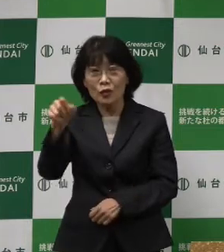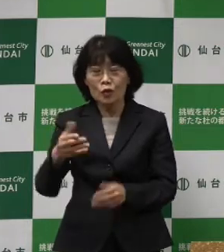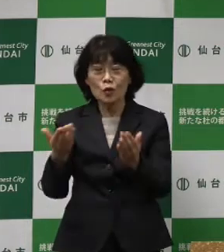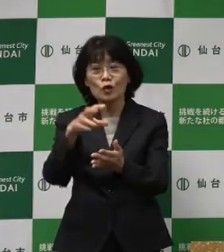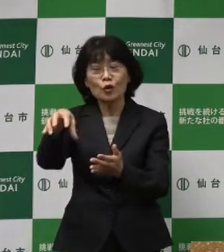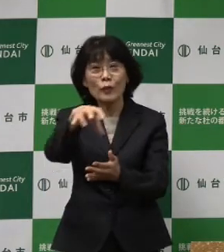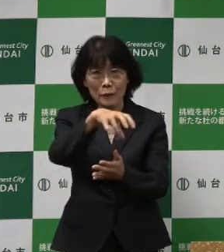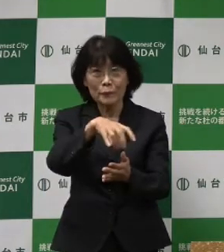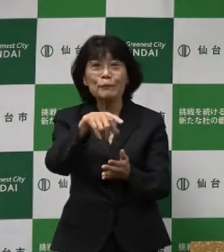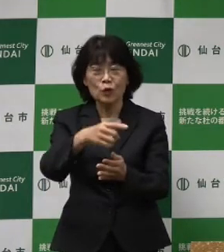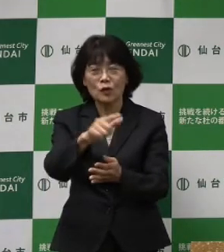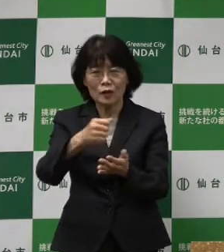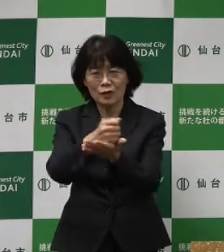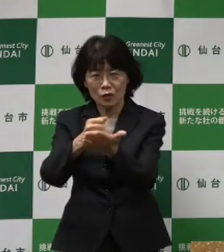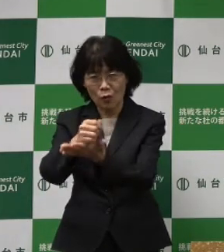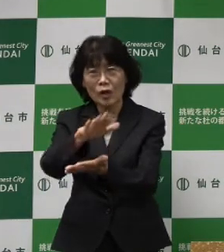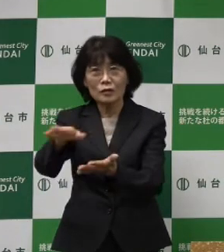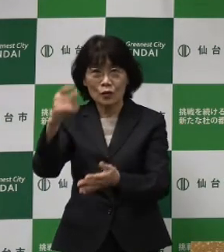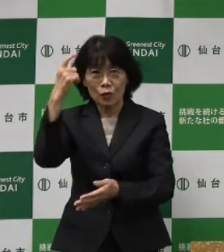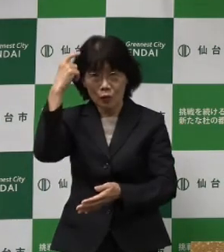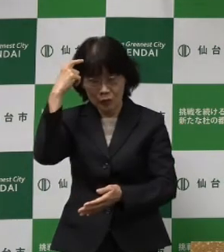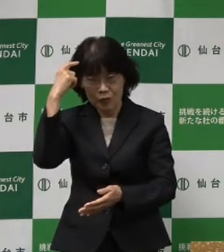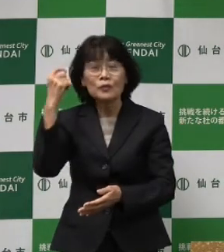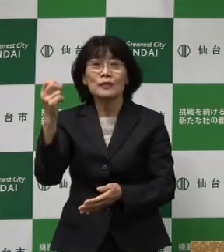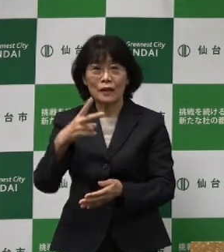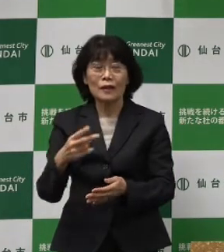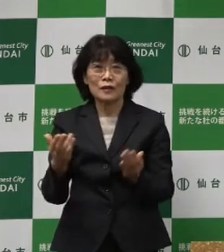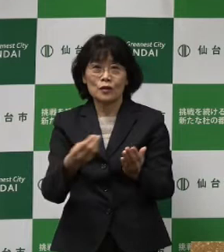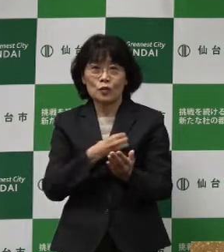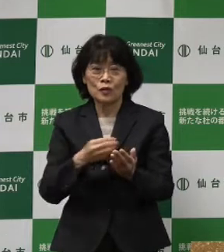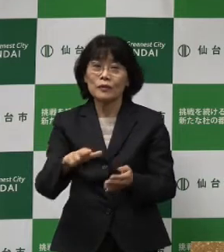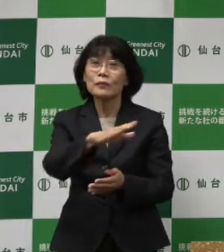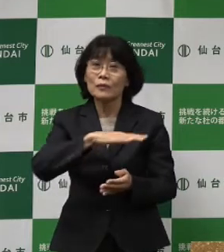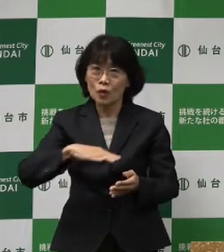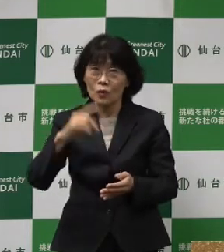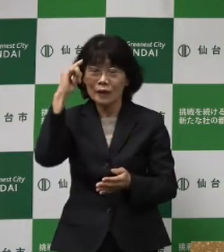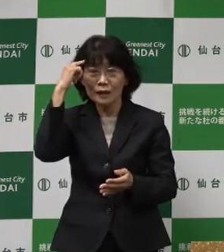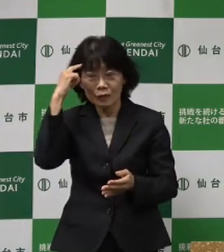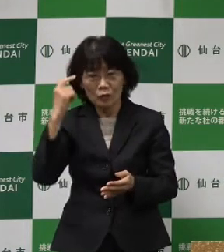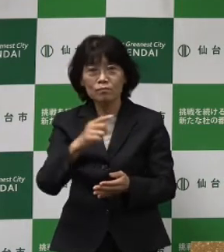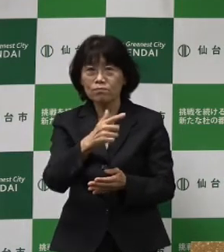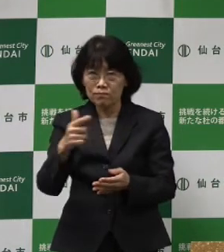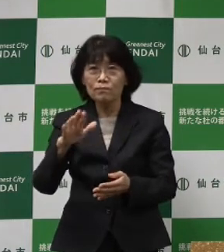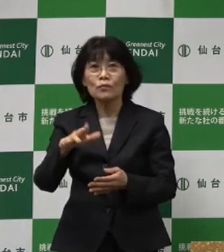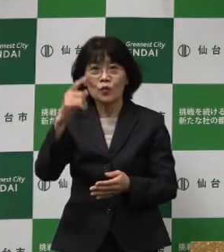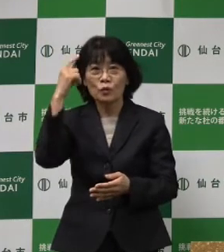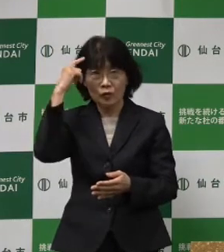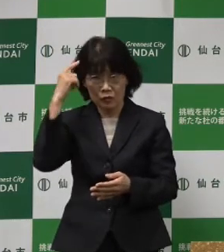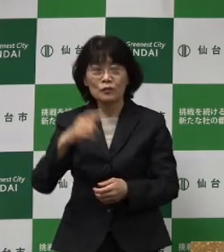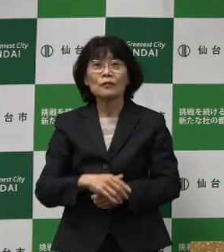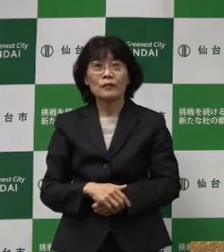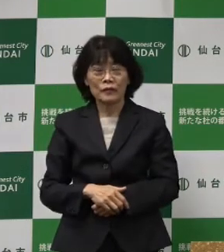さまざまな事情を抱えていると思いますし、職員の意識もそれぞれだろうというふうに思います。まとまれ